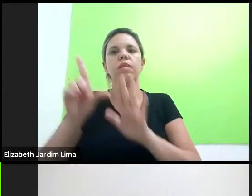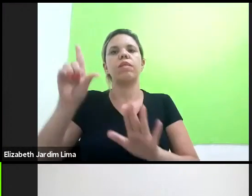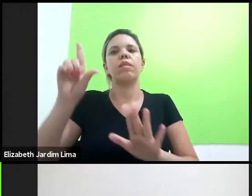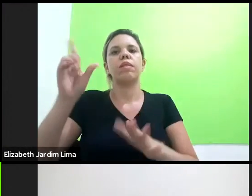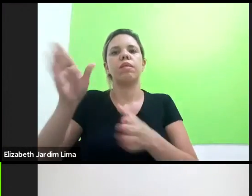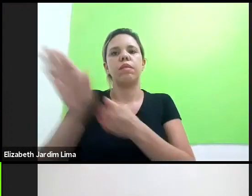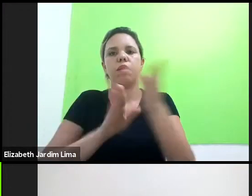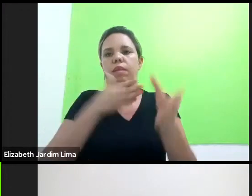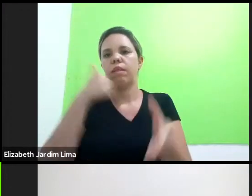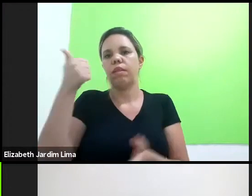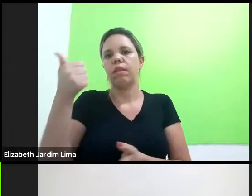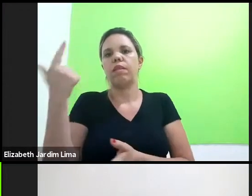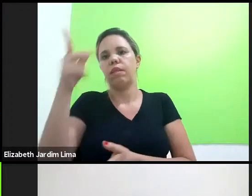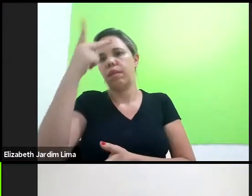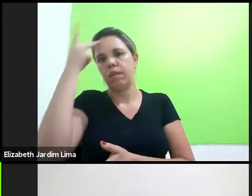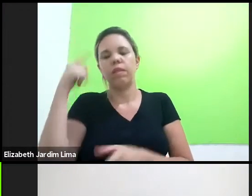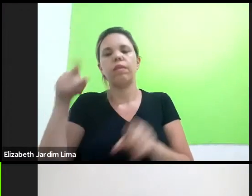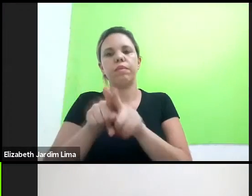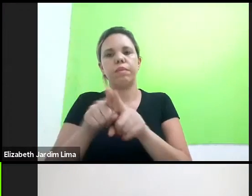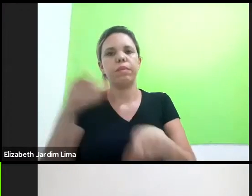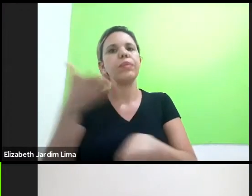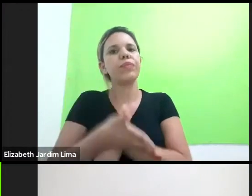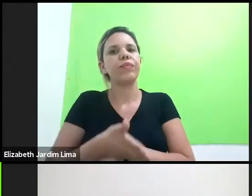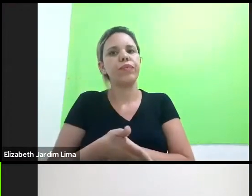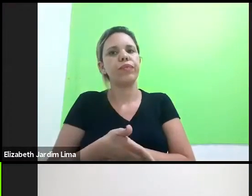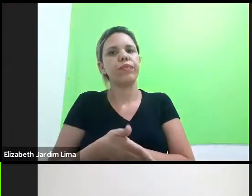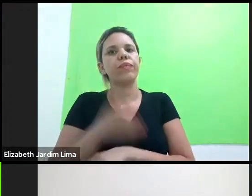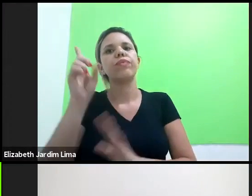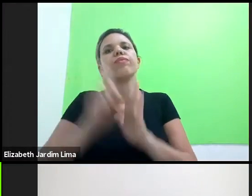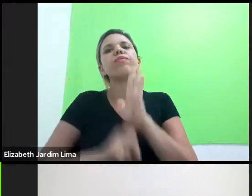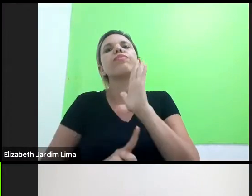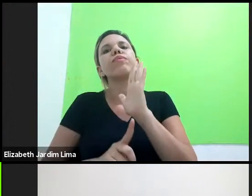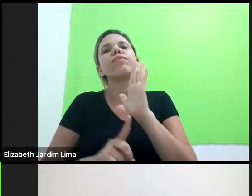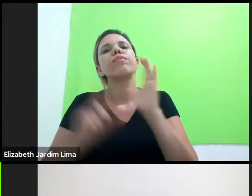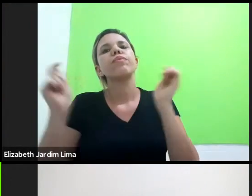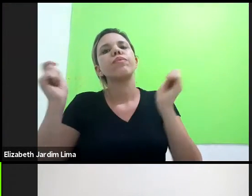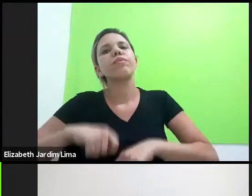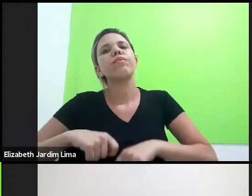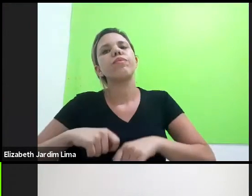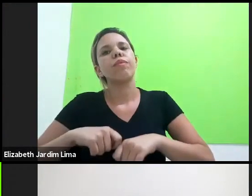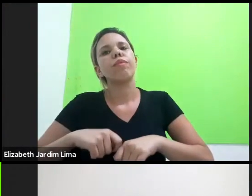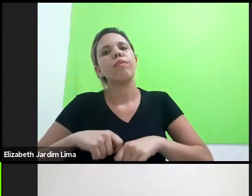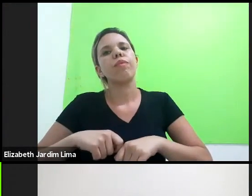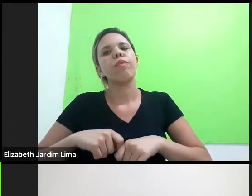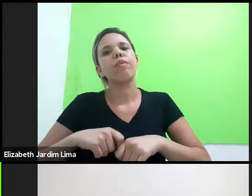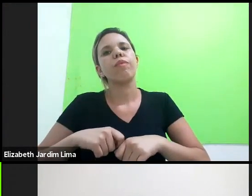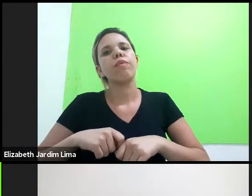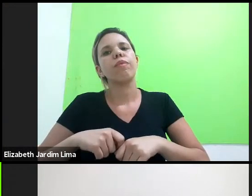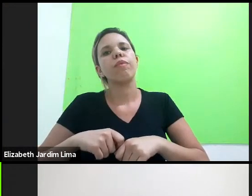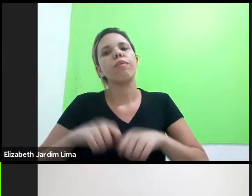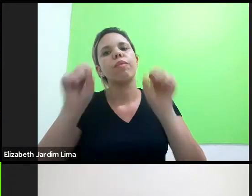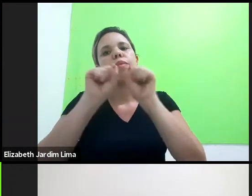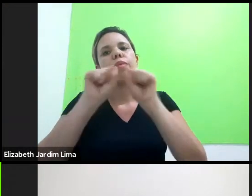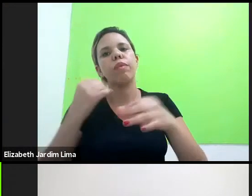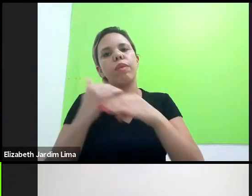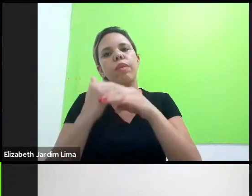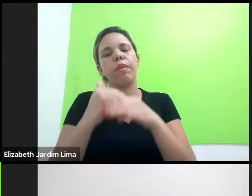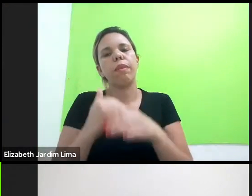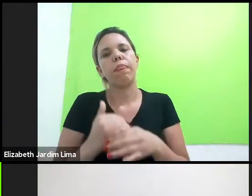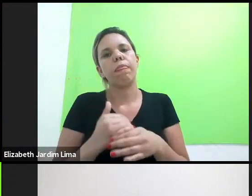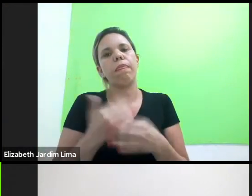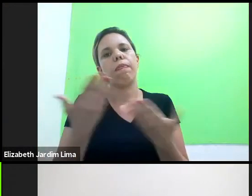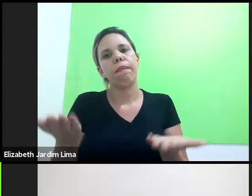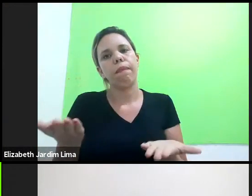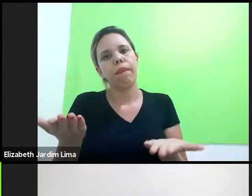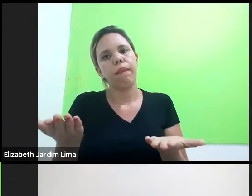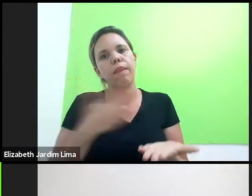orientação para que outras pessoas também acessem o direito e possivelmente acessar um sistema de justiça mais igualitário. É isso,